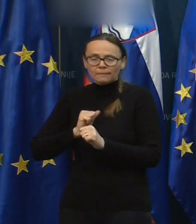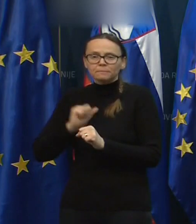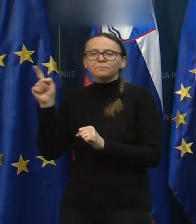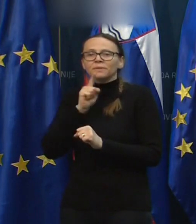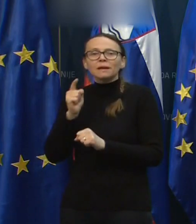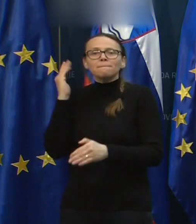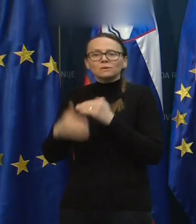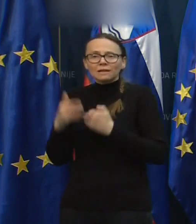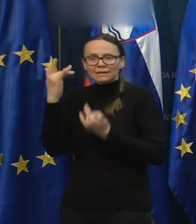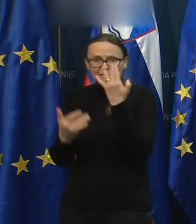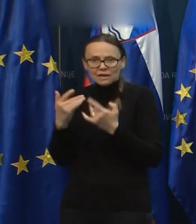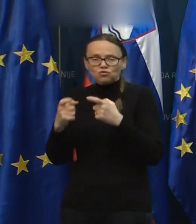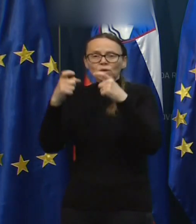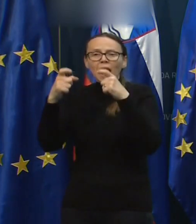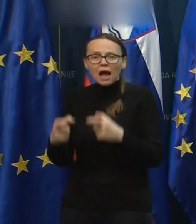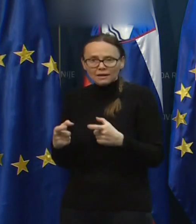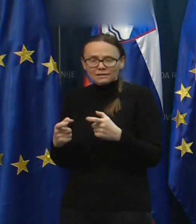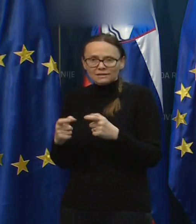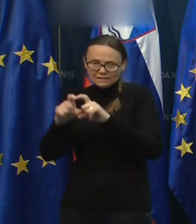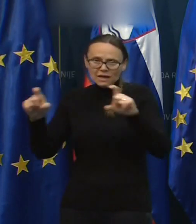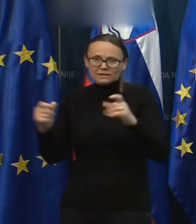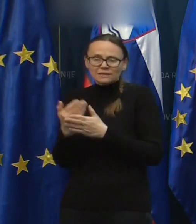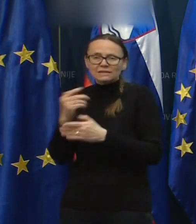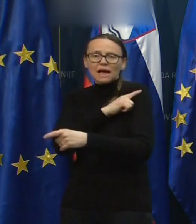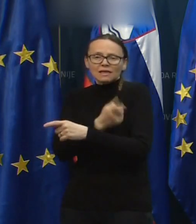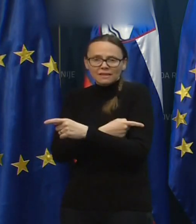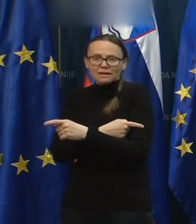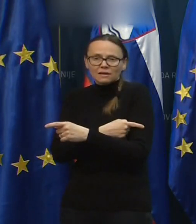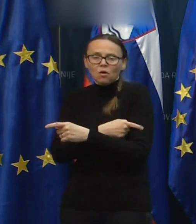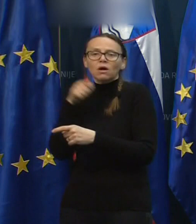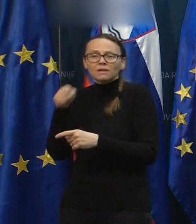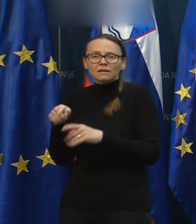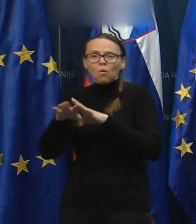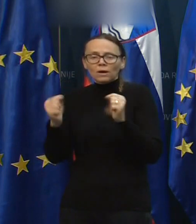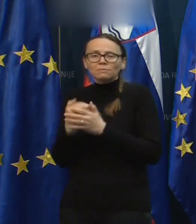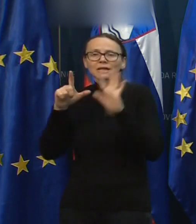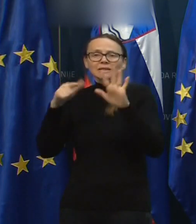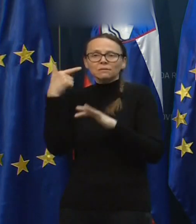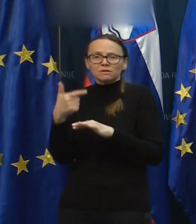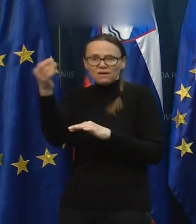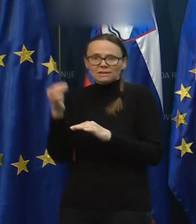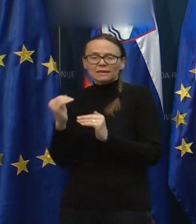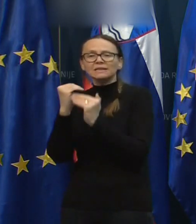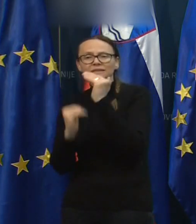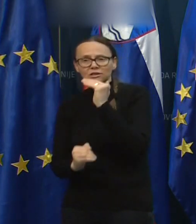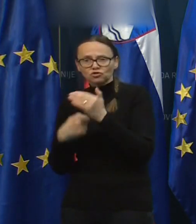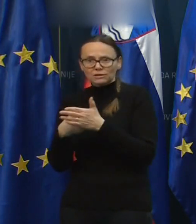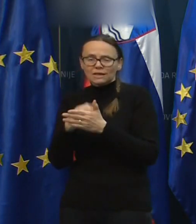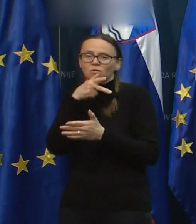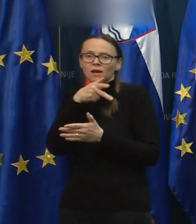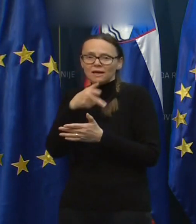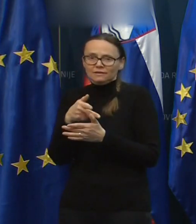po zadnjih izračunih Agencije za energijo ta ukrep za kar 27% znižuje ceno